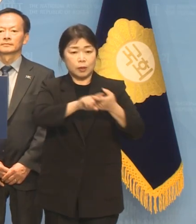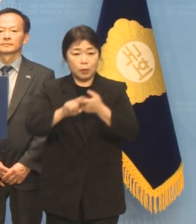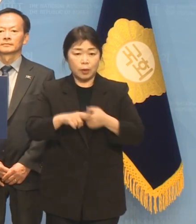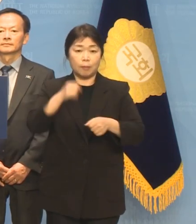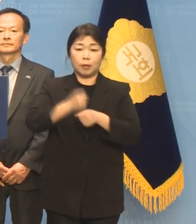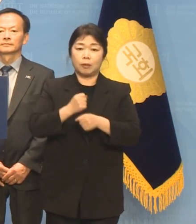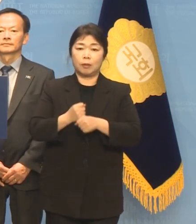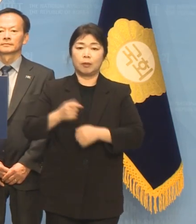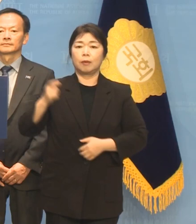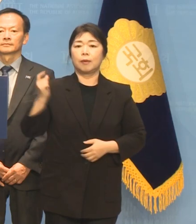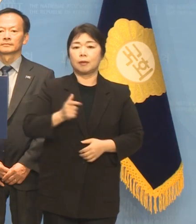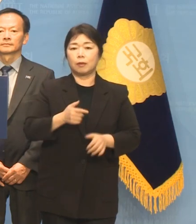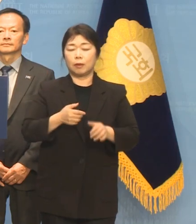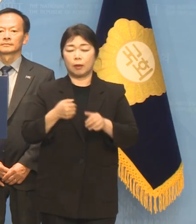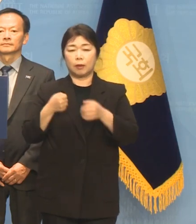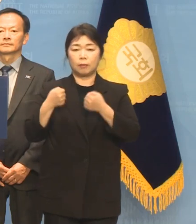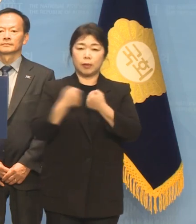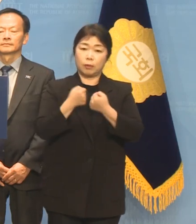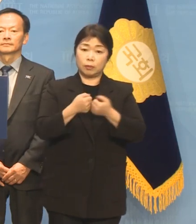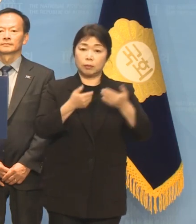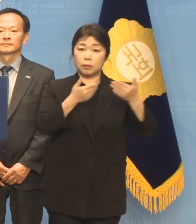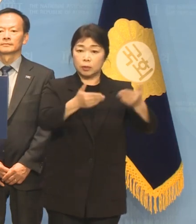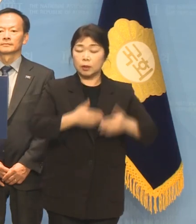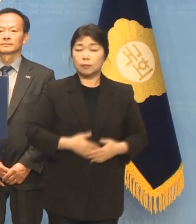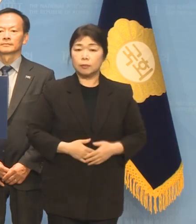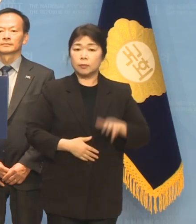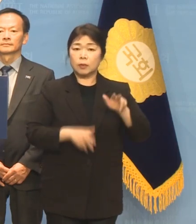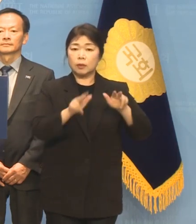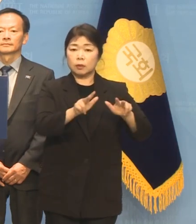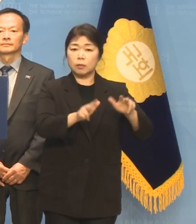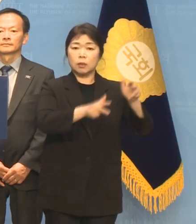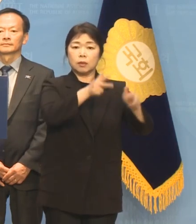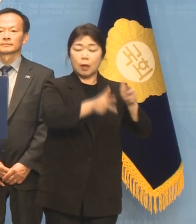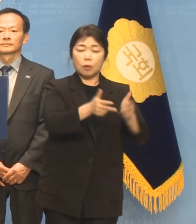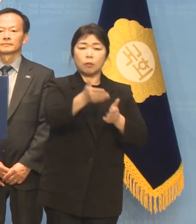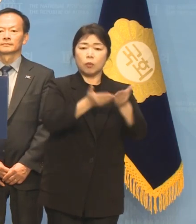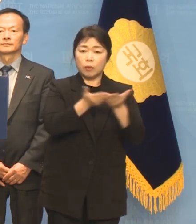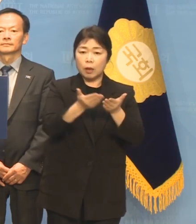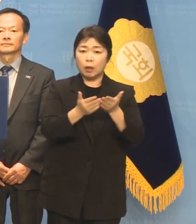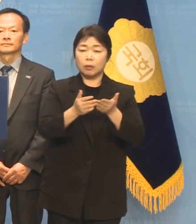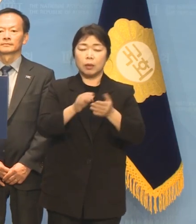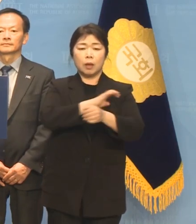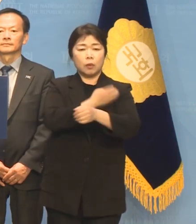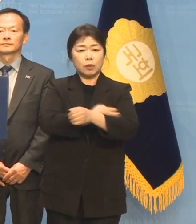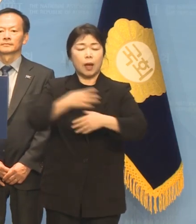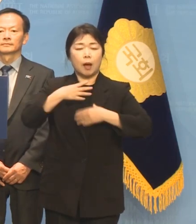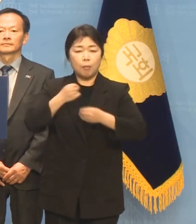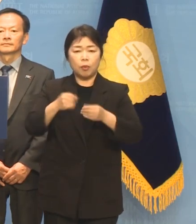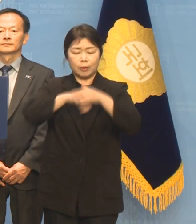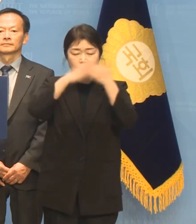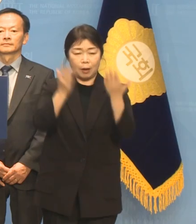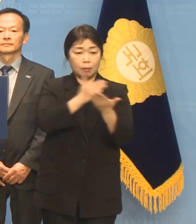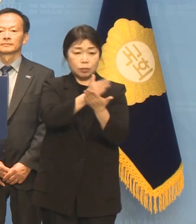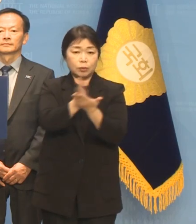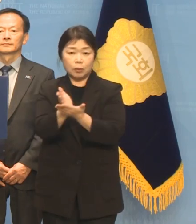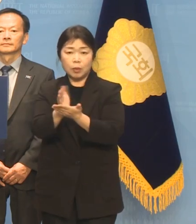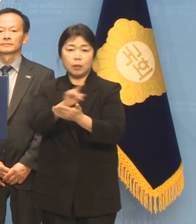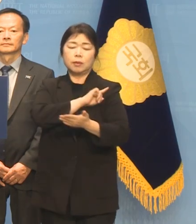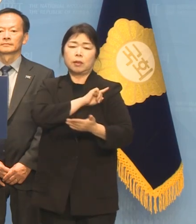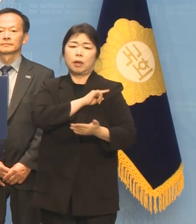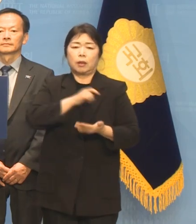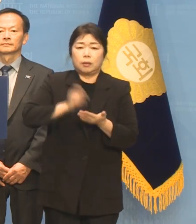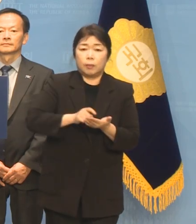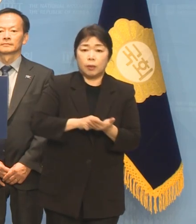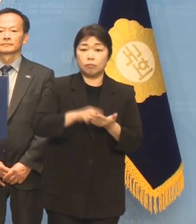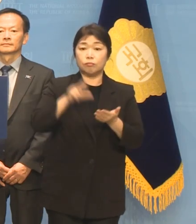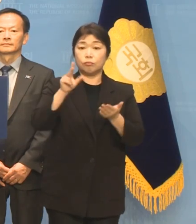강력하게 대응하겠습니다 현재 대한민국의 산업 통상 에너지 안보분야 전 걸쳐 가장 시급한